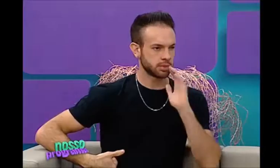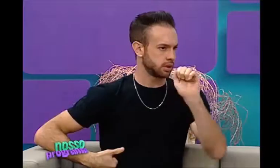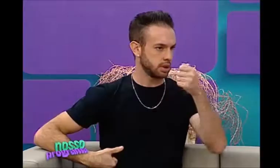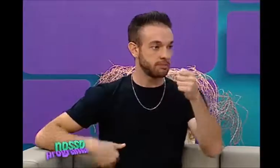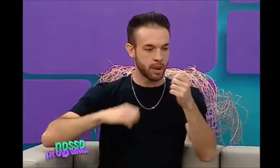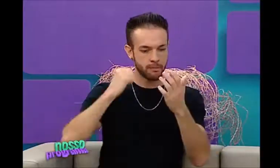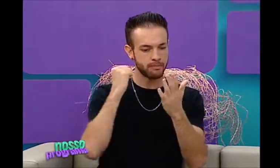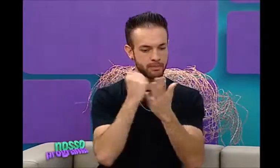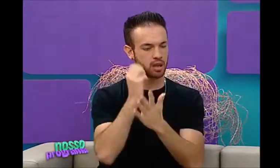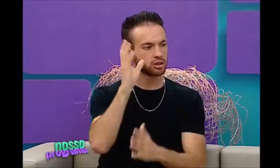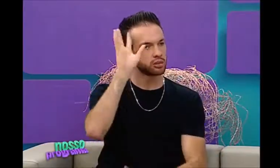Bacana.